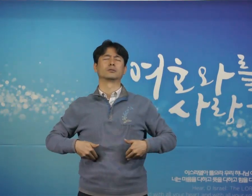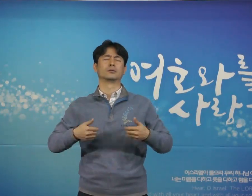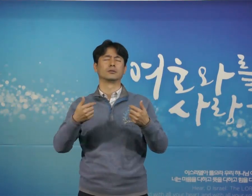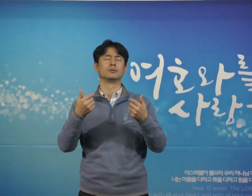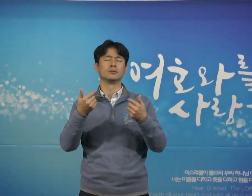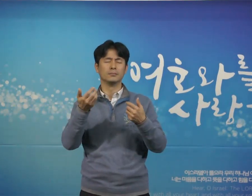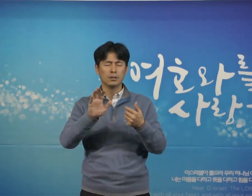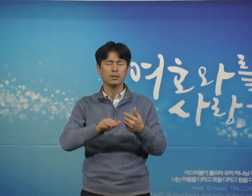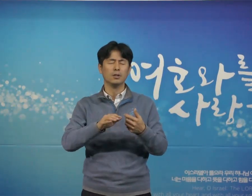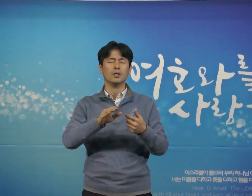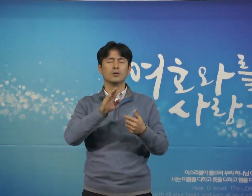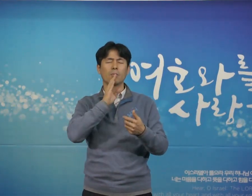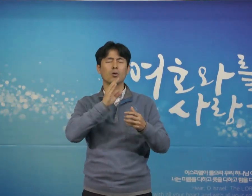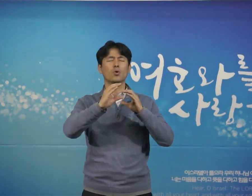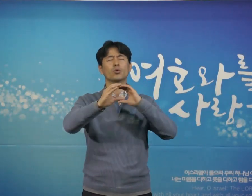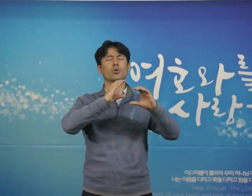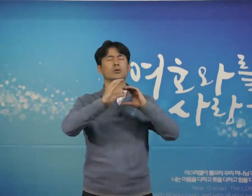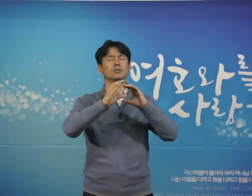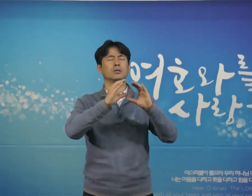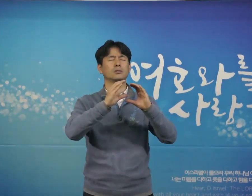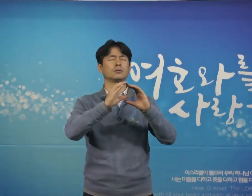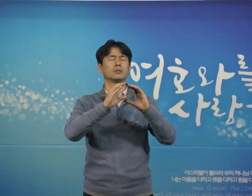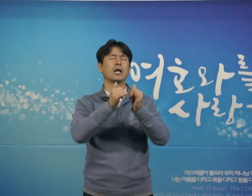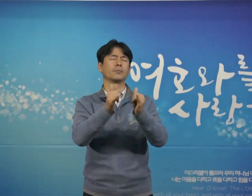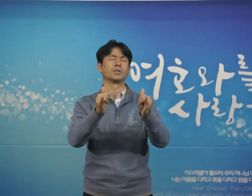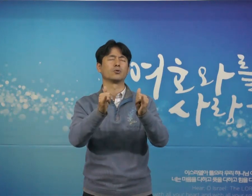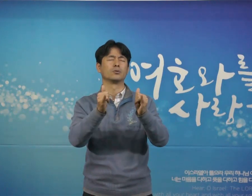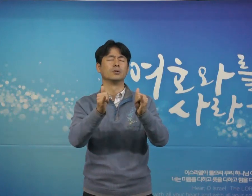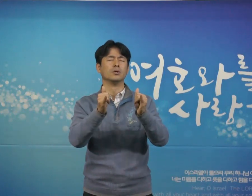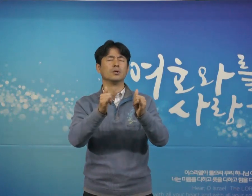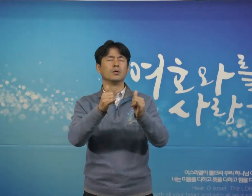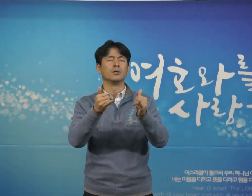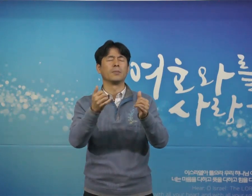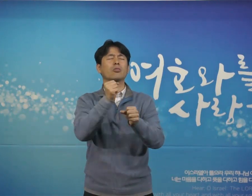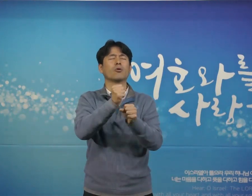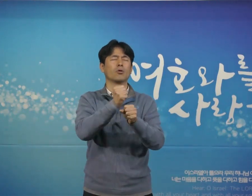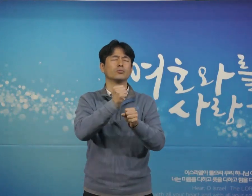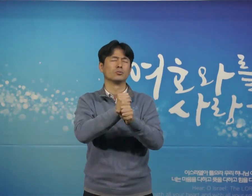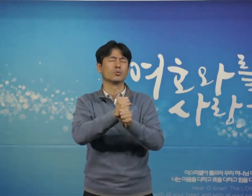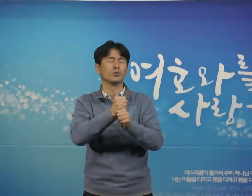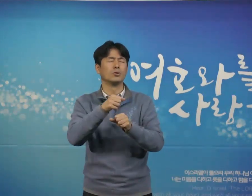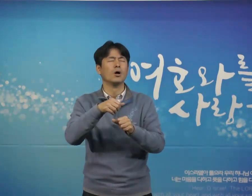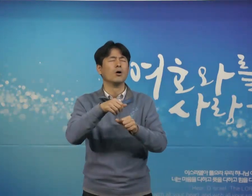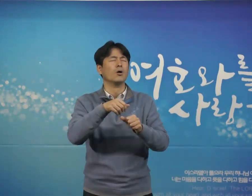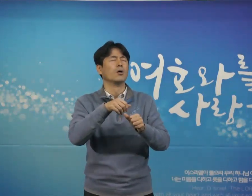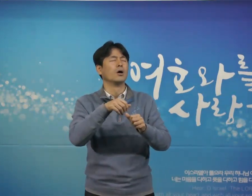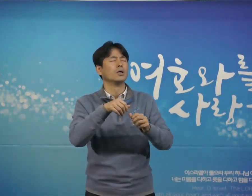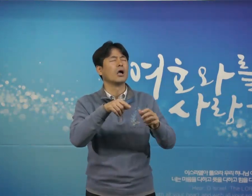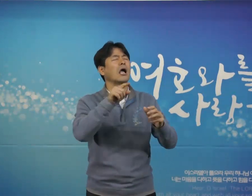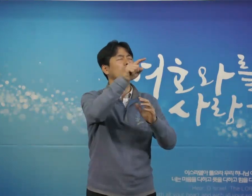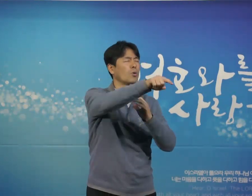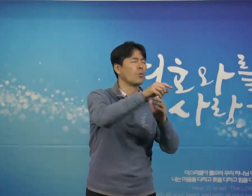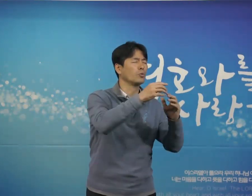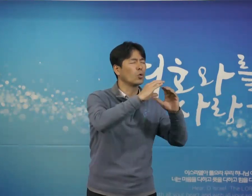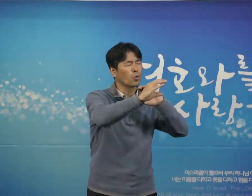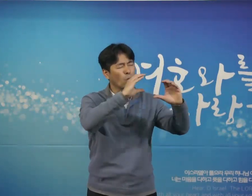또한 기도로, 또한 물질로 함께할 사람이 필요하고 또 소통을 담당할